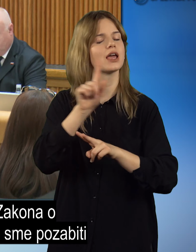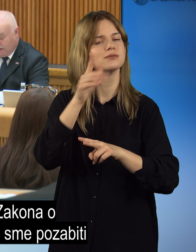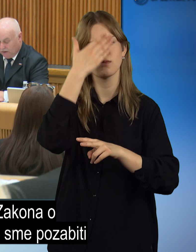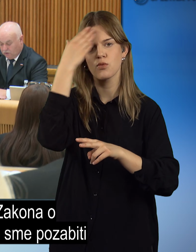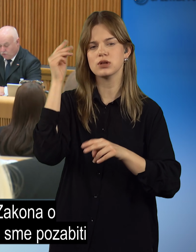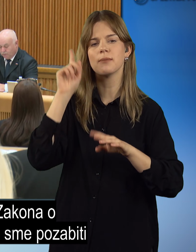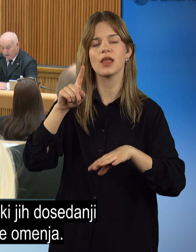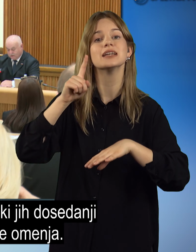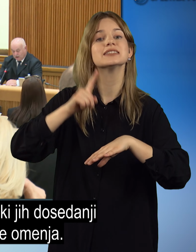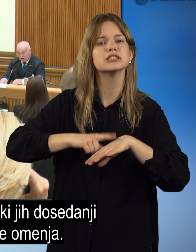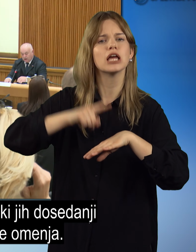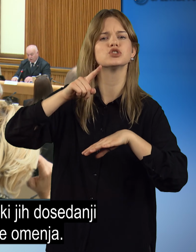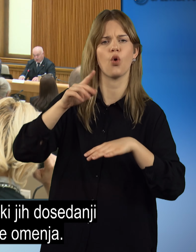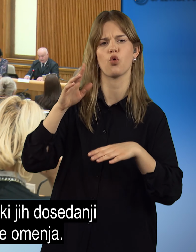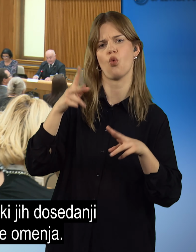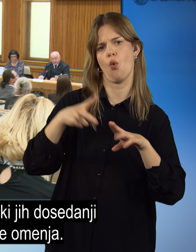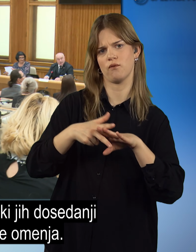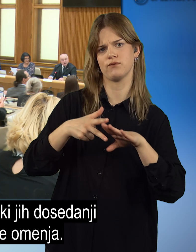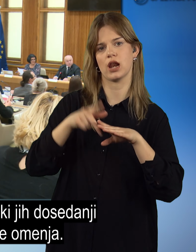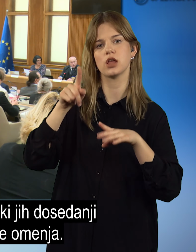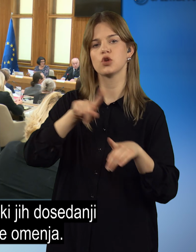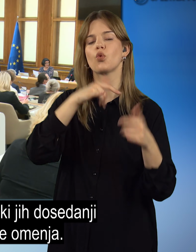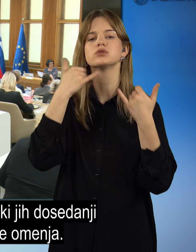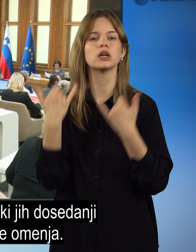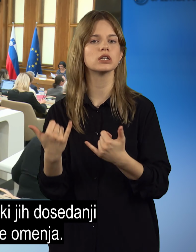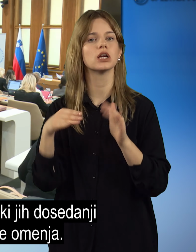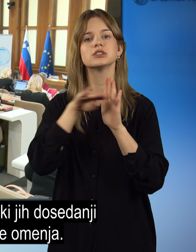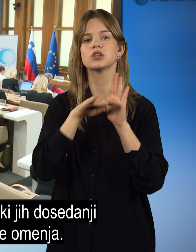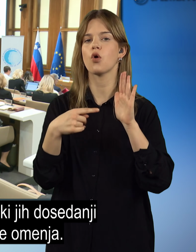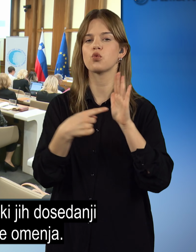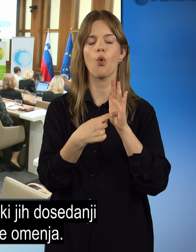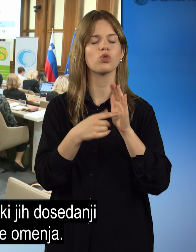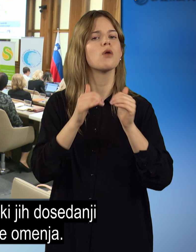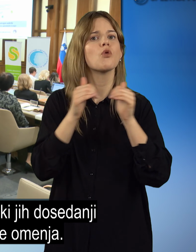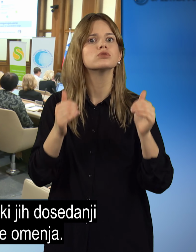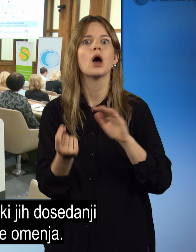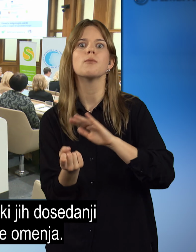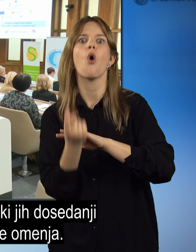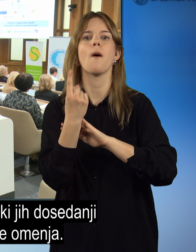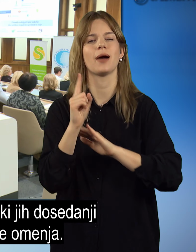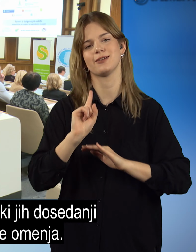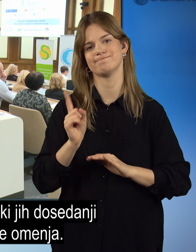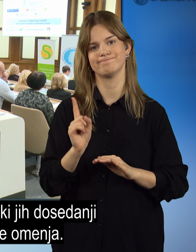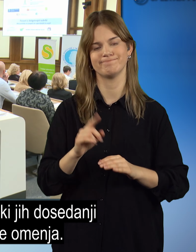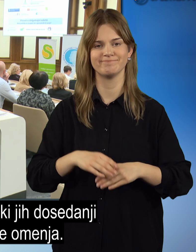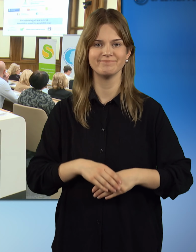na senzorno ovirane, ki jih dosedanji zakon posebej ne omenja.